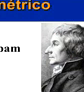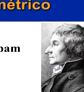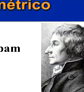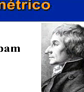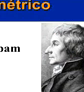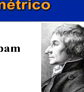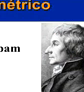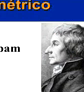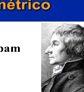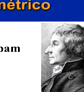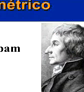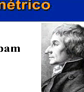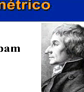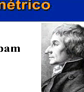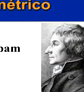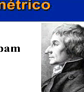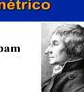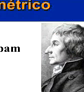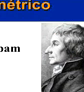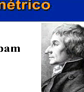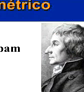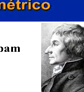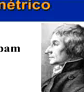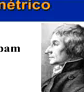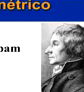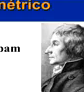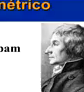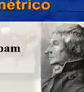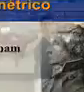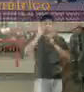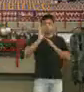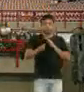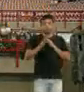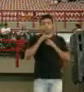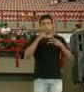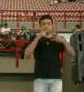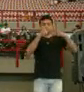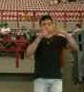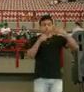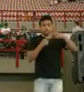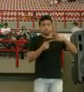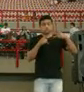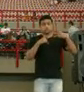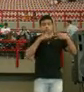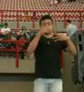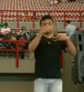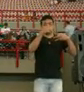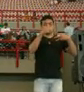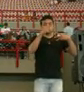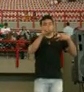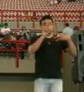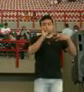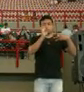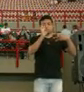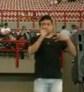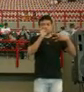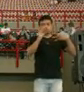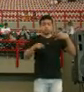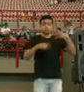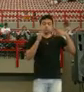ou constantes, ou definidas. Tem 3 nomes, ó. Lei de Proust, aí quais são os